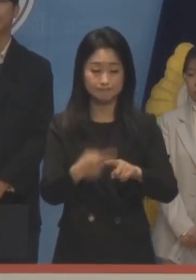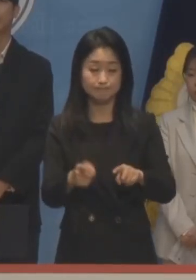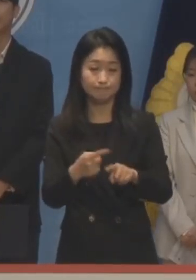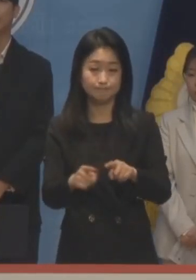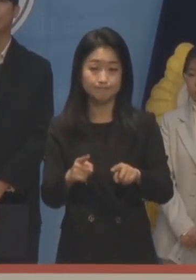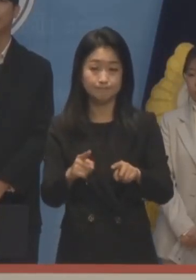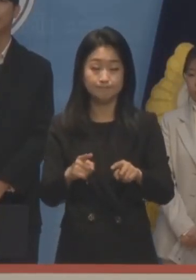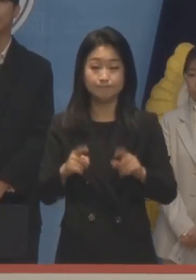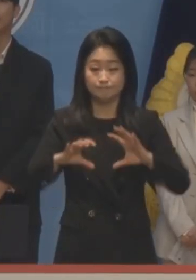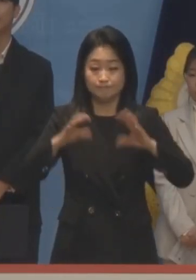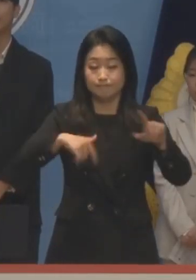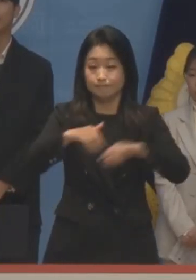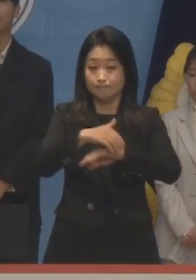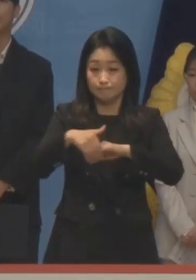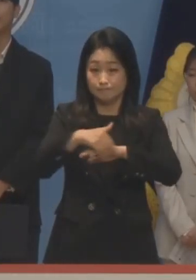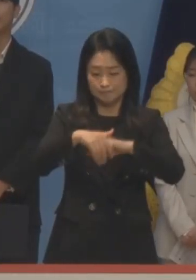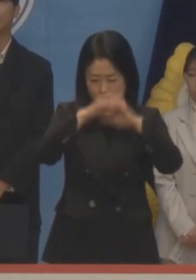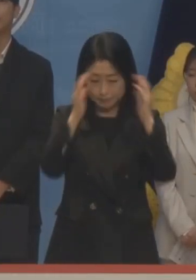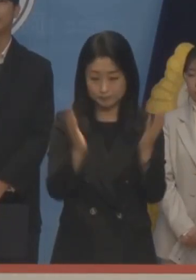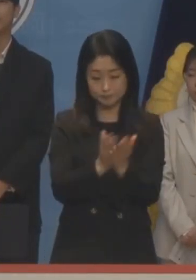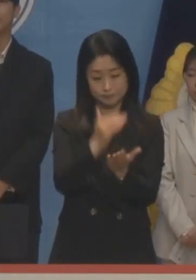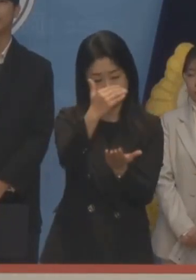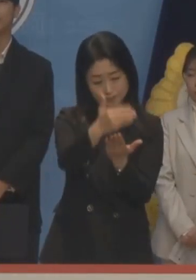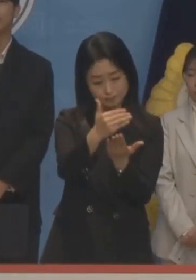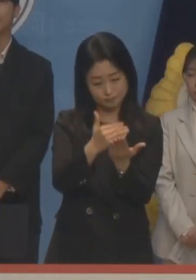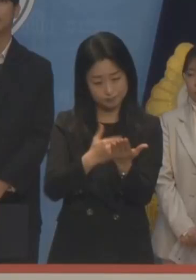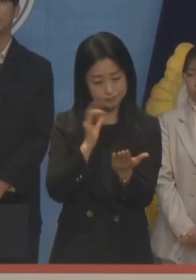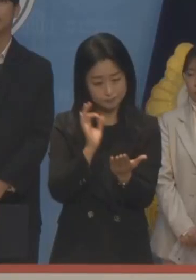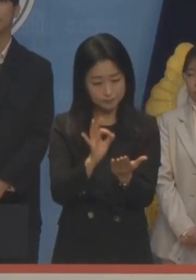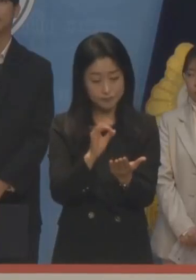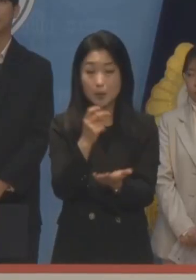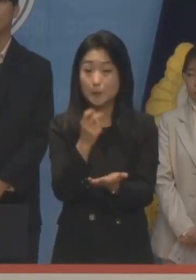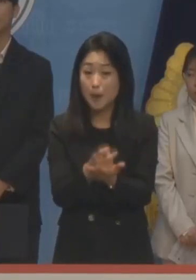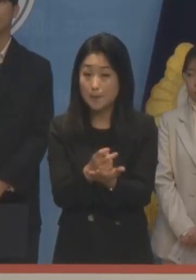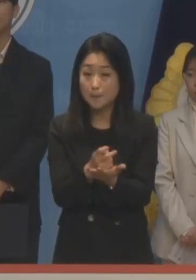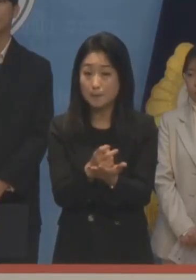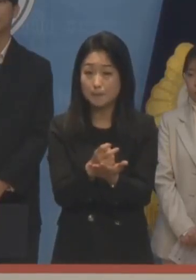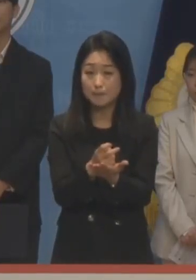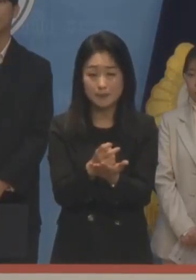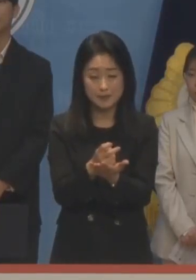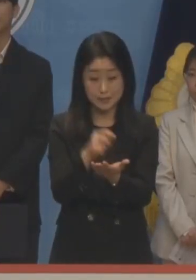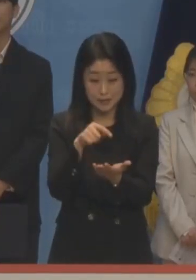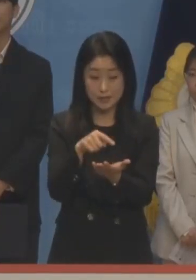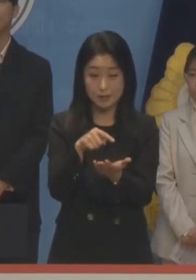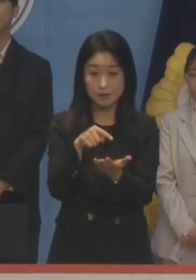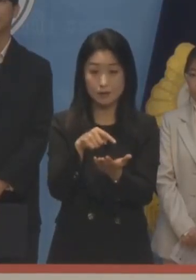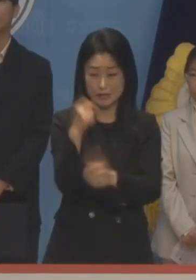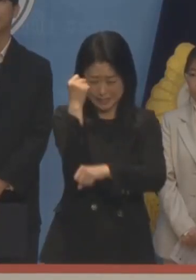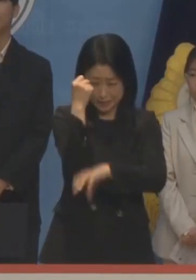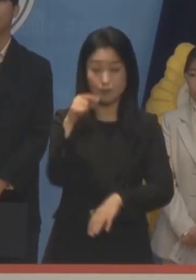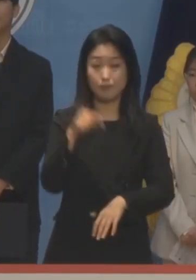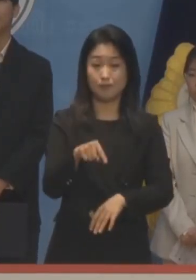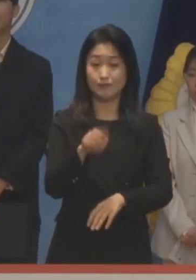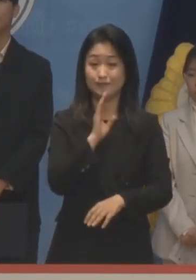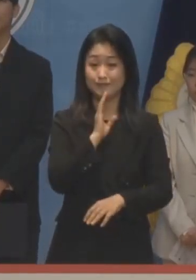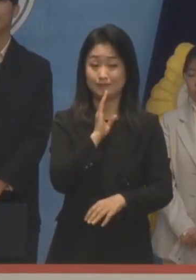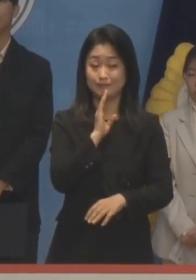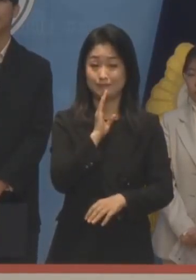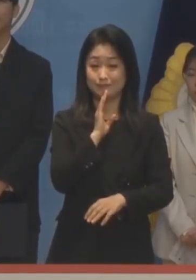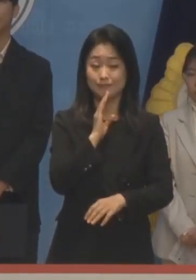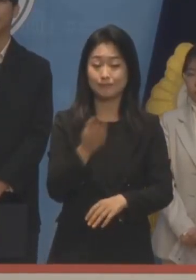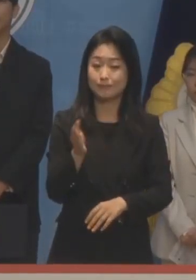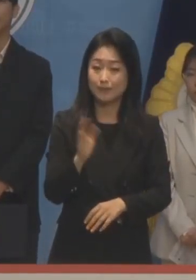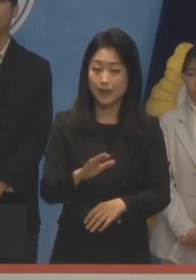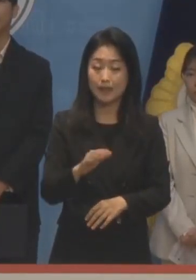등 국가 정책의 전 과정 중에서도 법률은 정책의 근간이고 기초입니다.